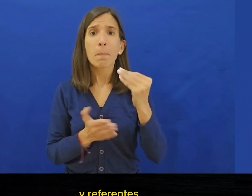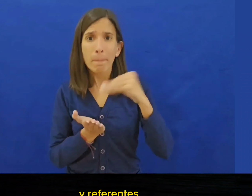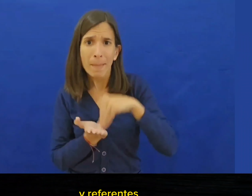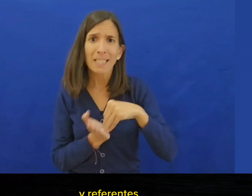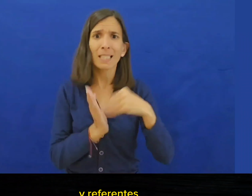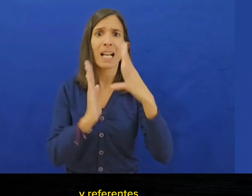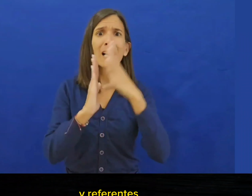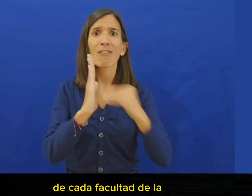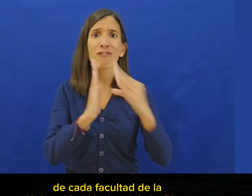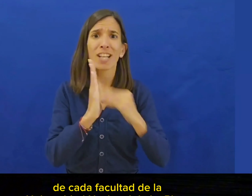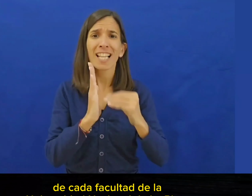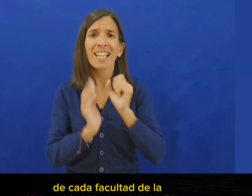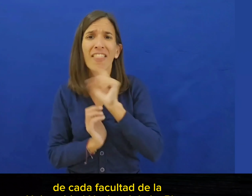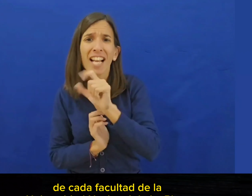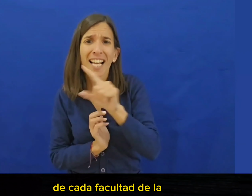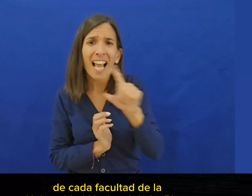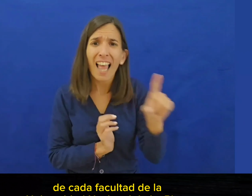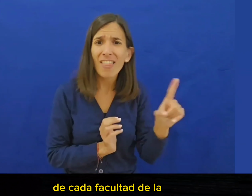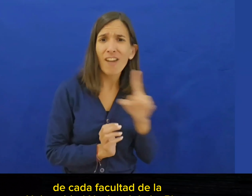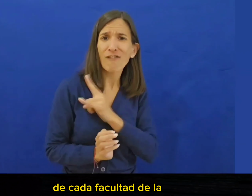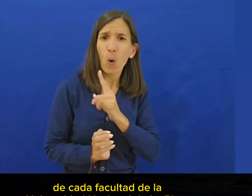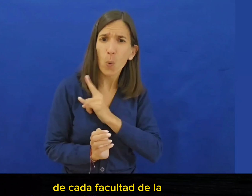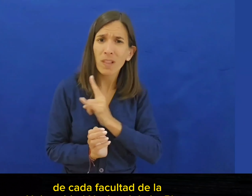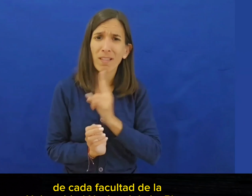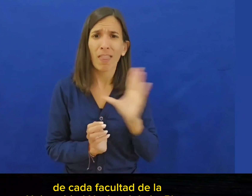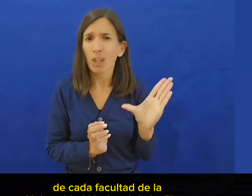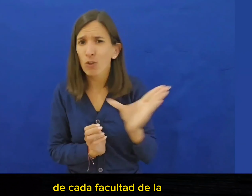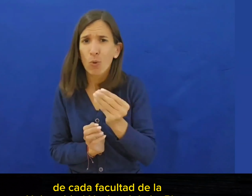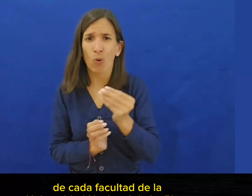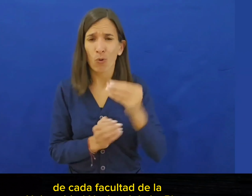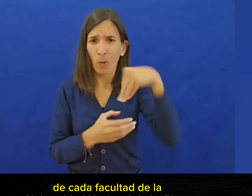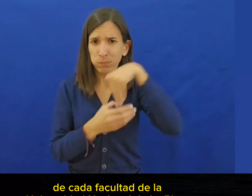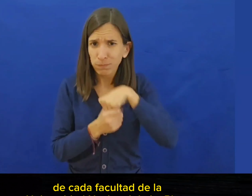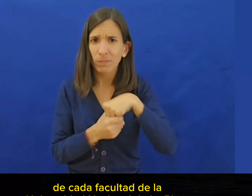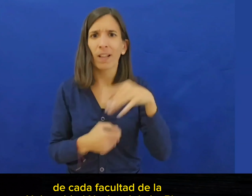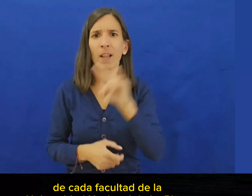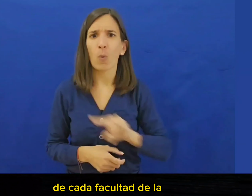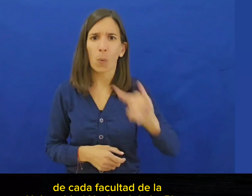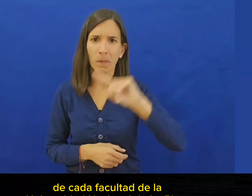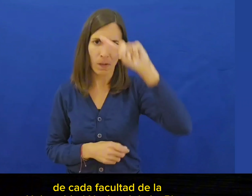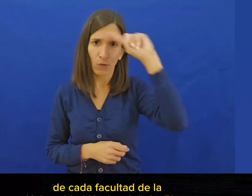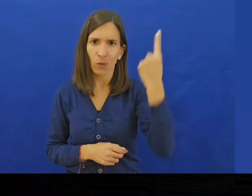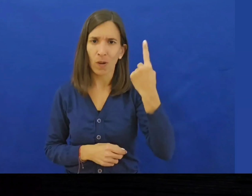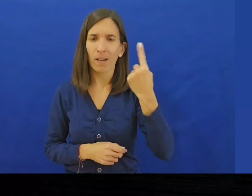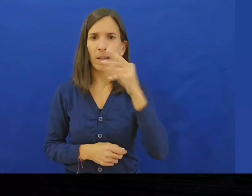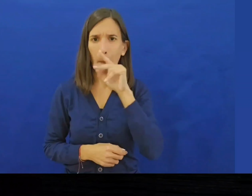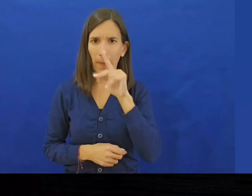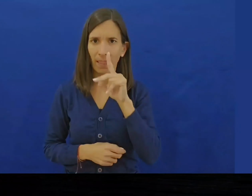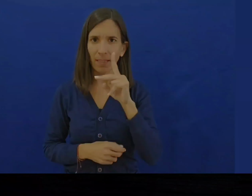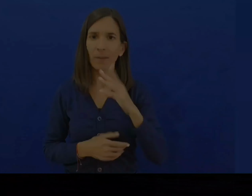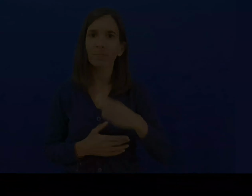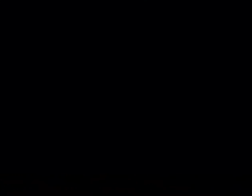y referentes de cada facultad de la Universidad Nacional de La Plata.